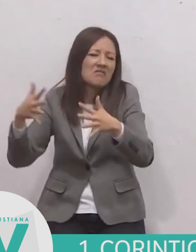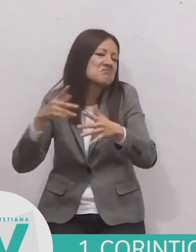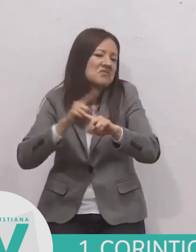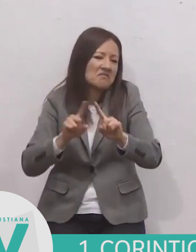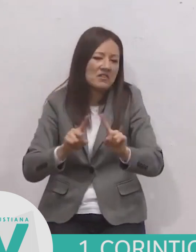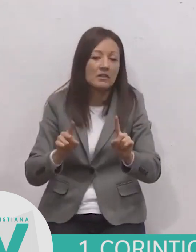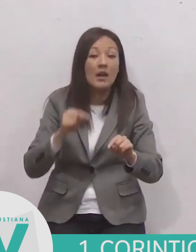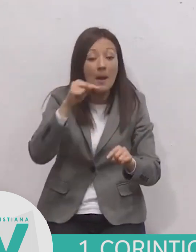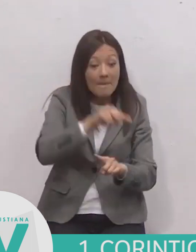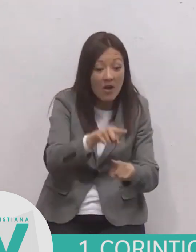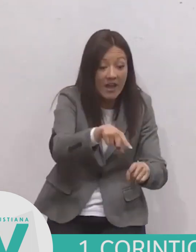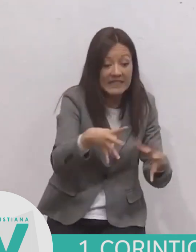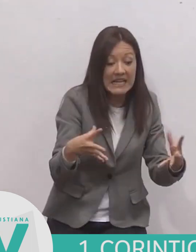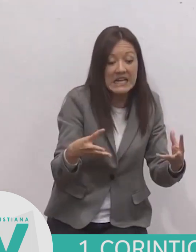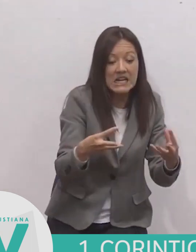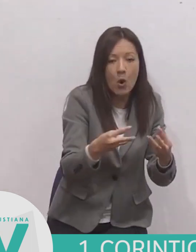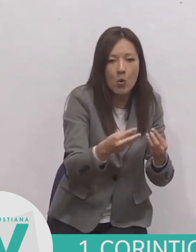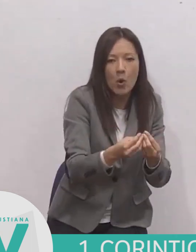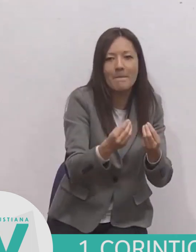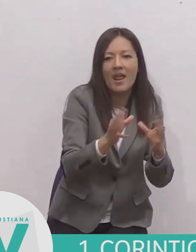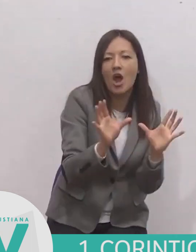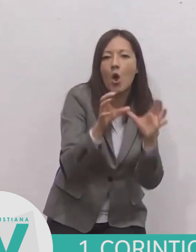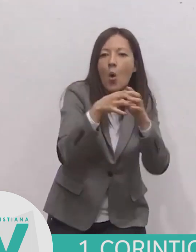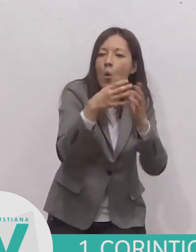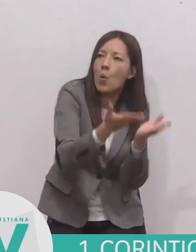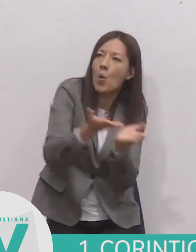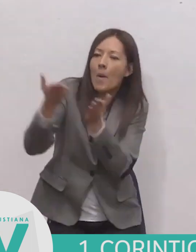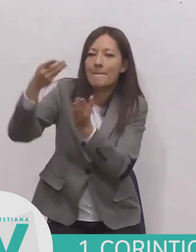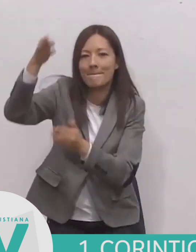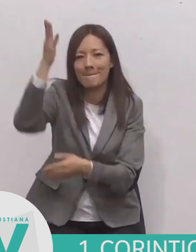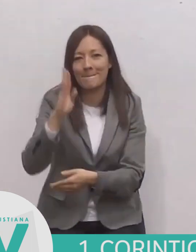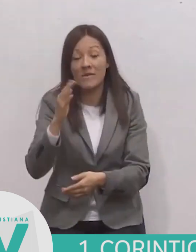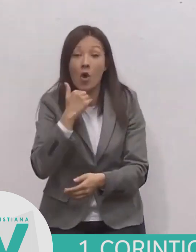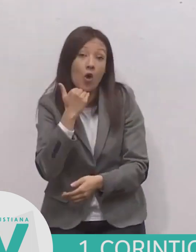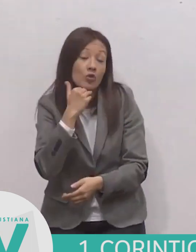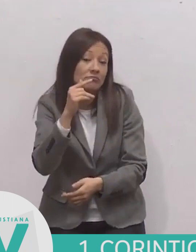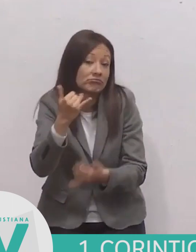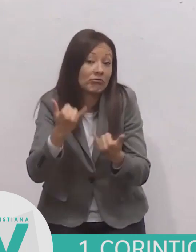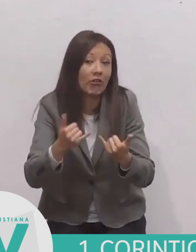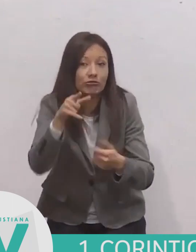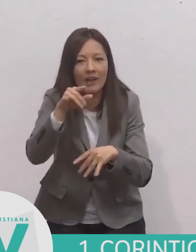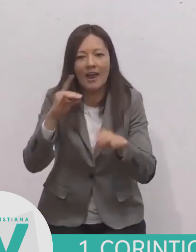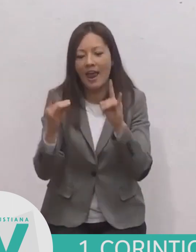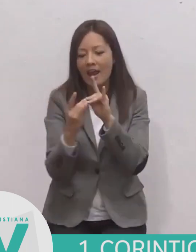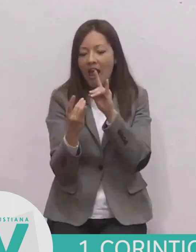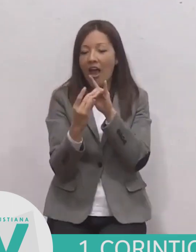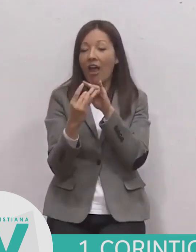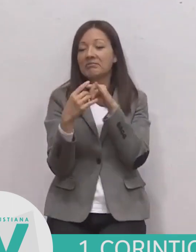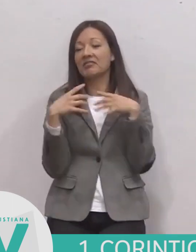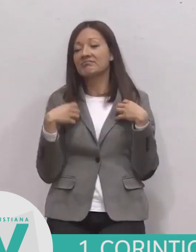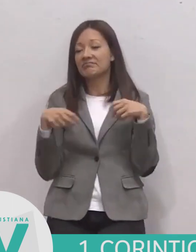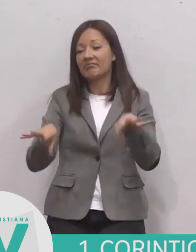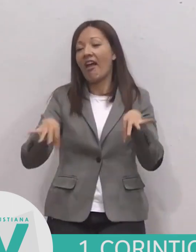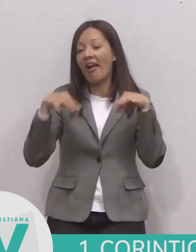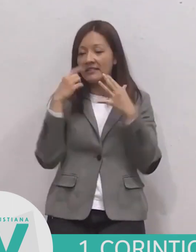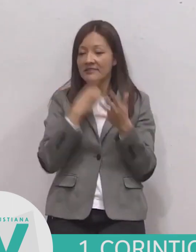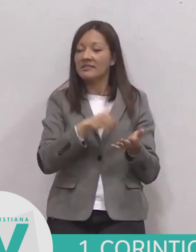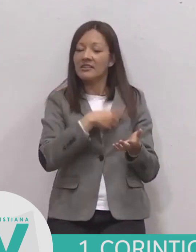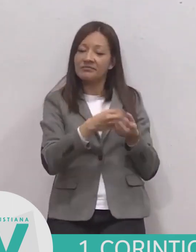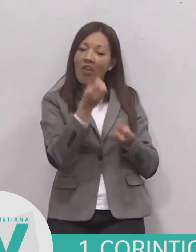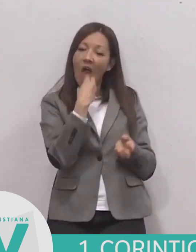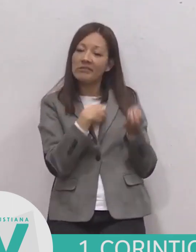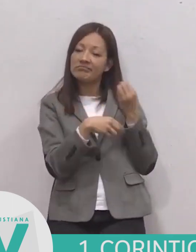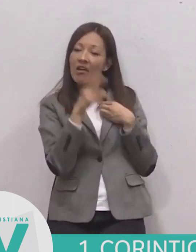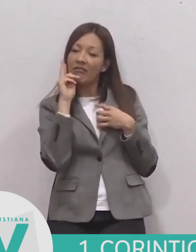rendir el culto. Sí, por eso no sé si hoy está usted ahí en la cama con lagañas y desayunando mientras ve esto